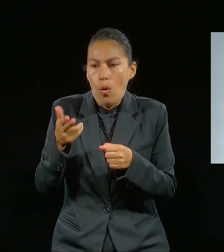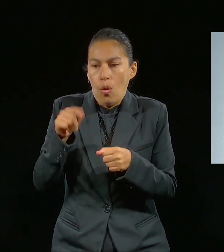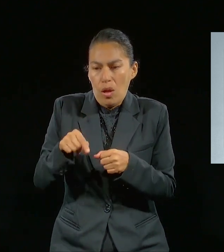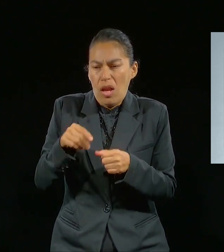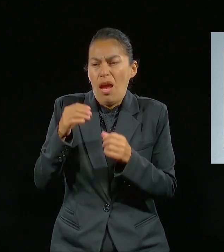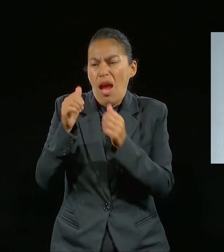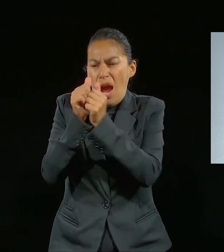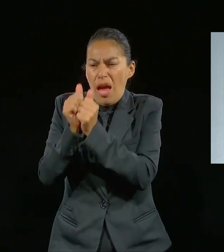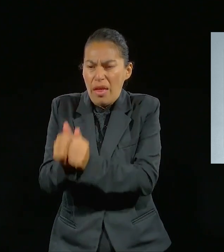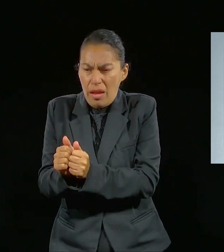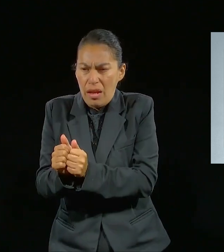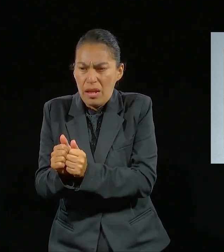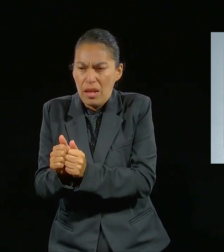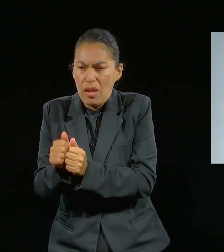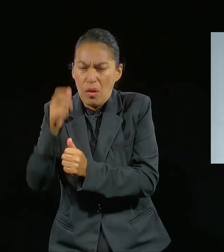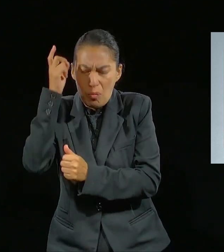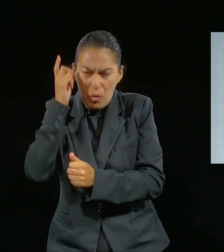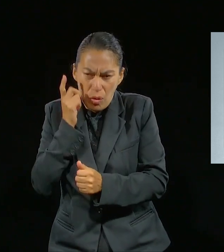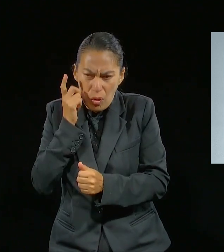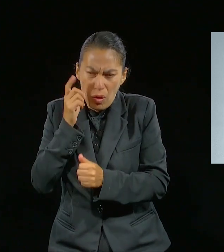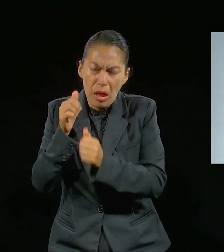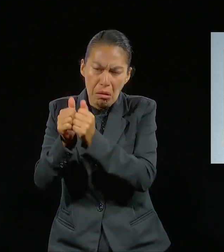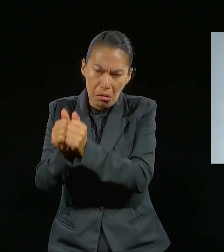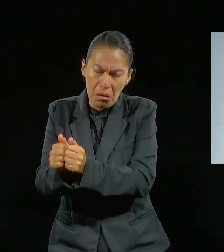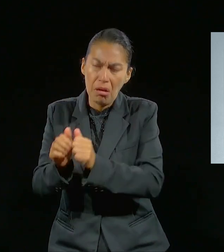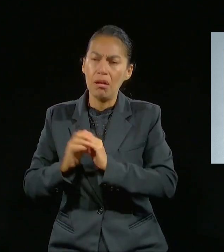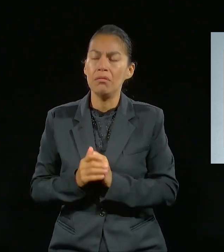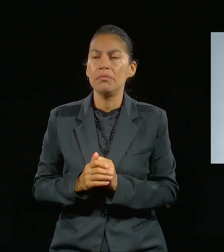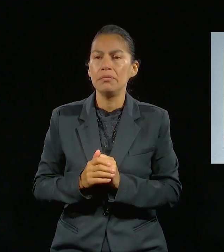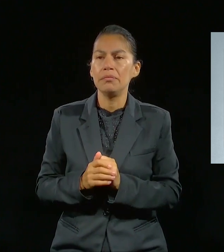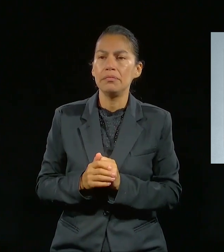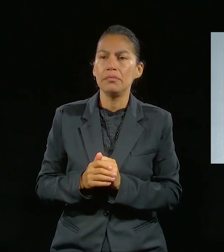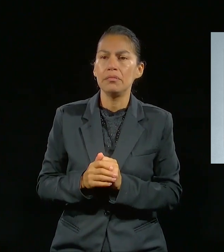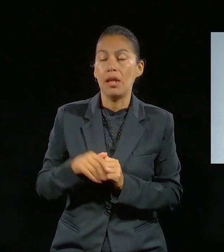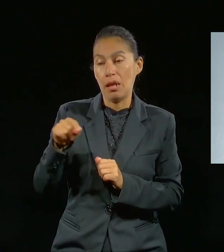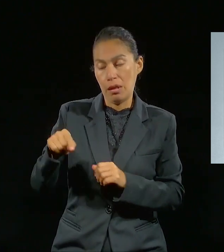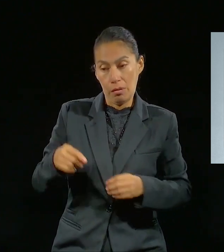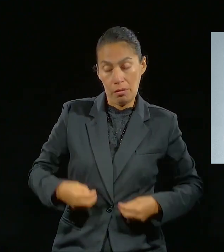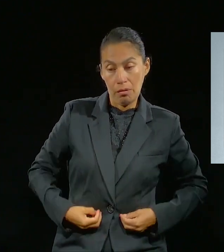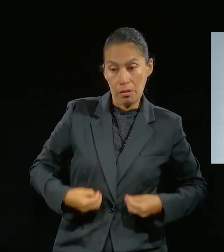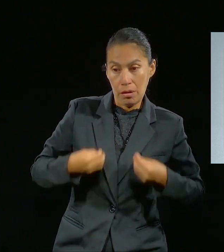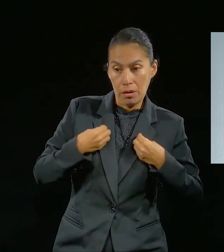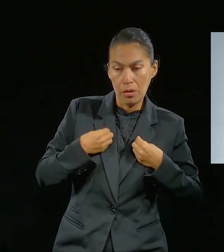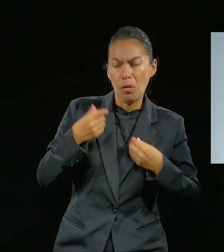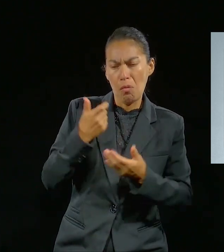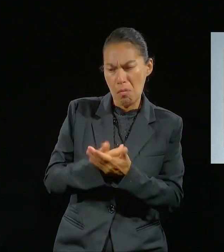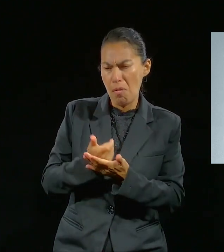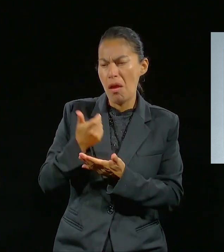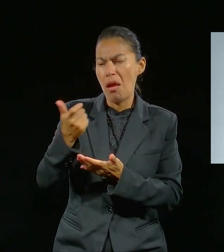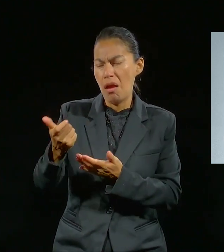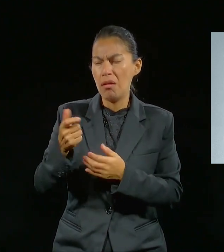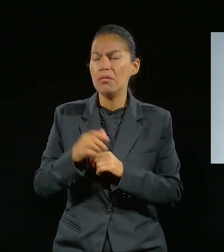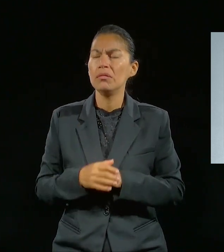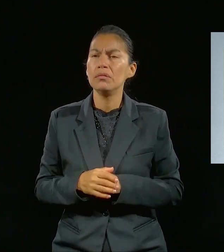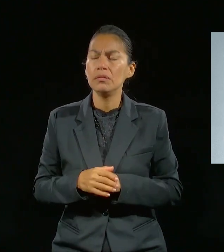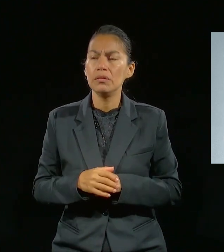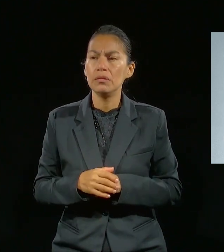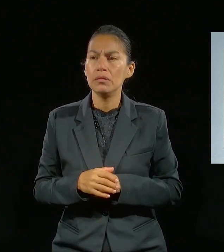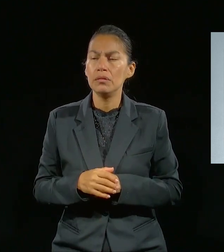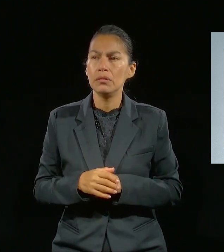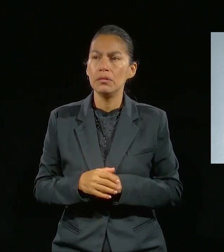pastor Velázquez en ese tiempo y le dije, pastor, mi hijo viene a internarlo, lo vengo a dejar, vengo a pagar.